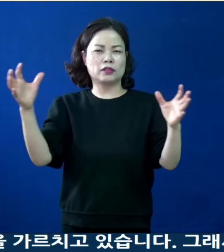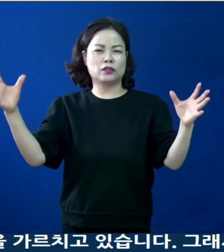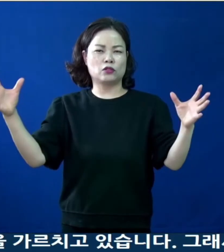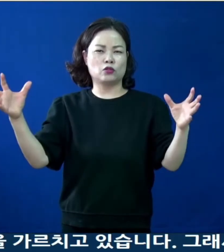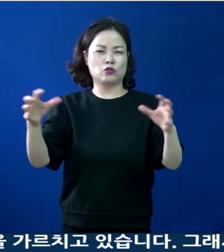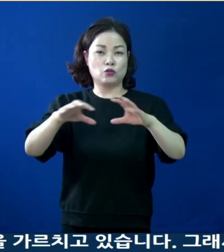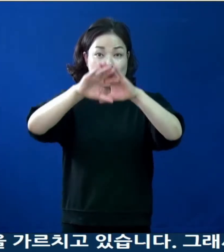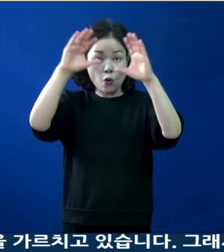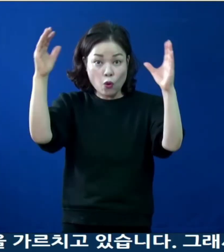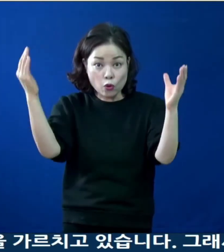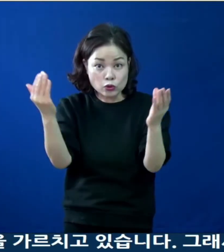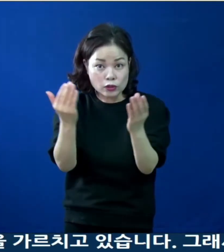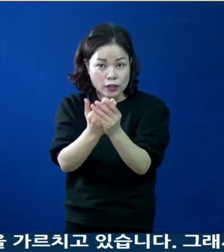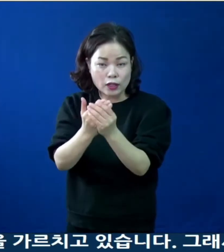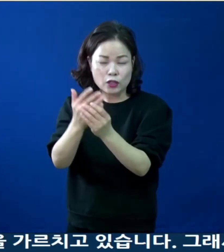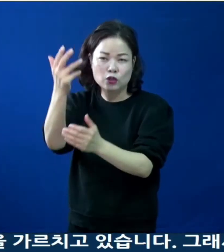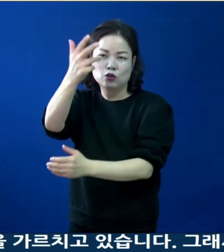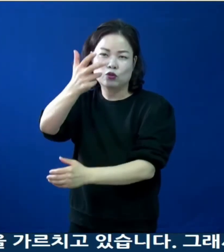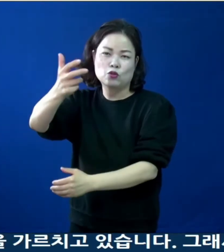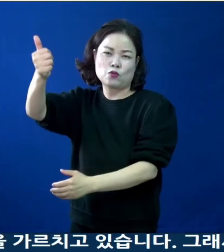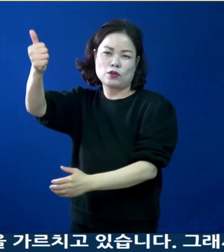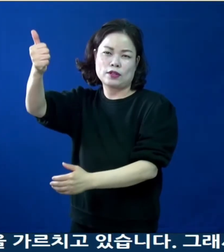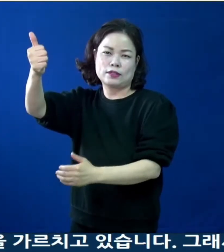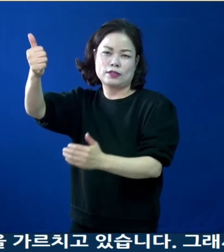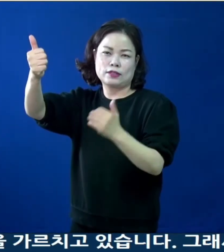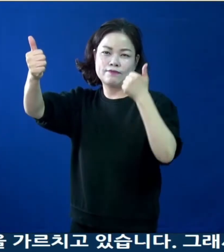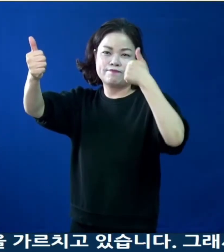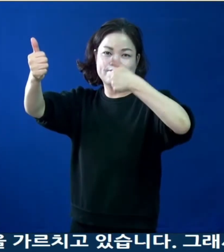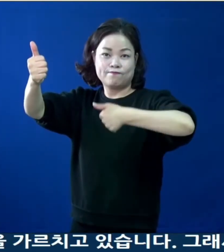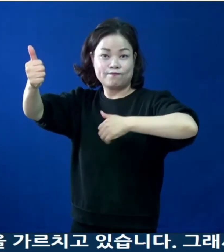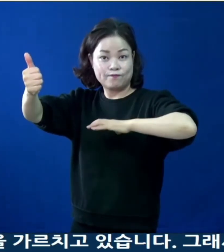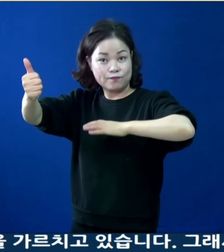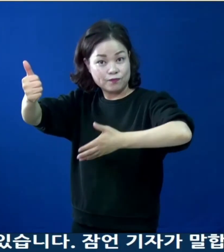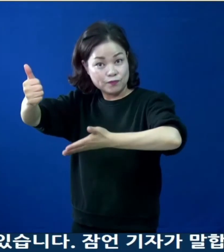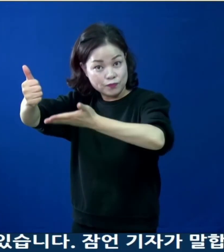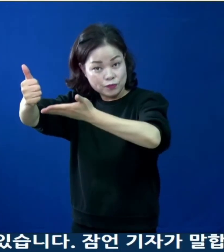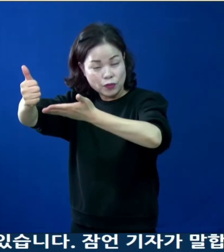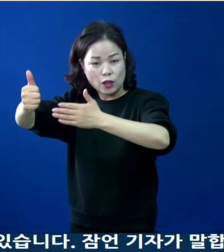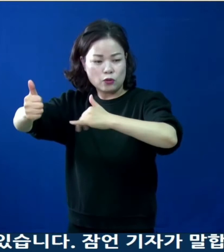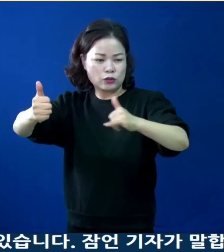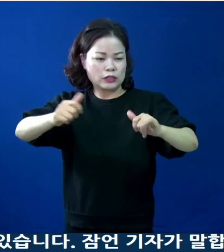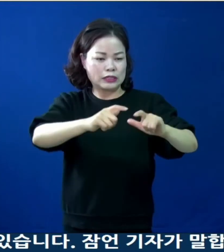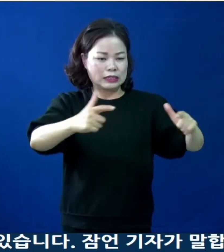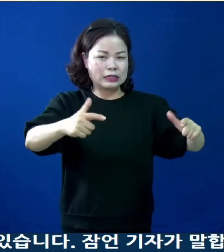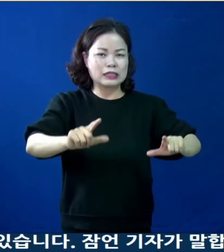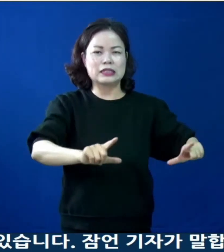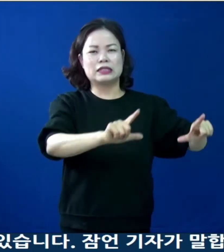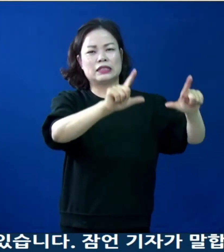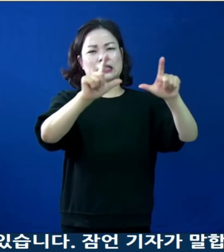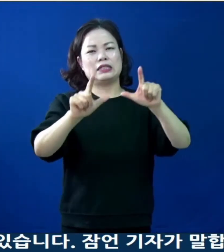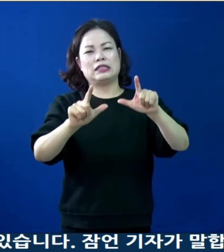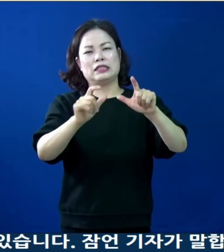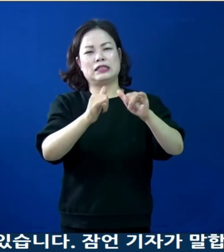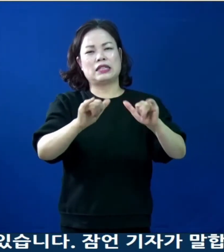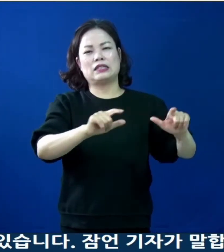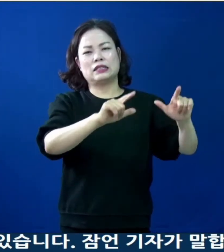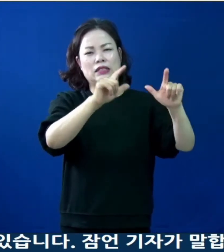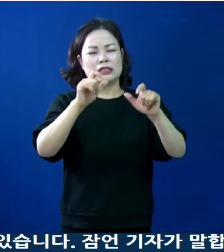총체가 여호와를 경외하는 것입니다. 이것이 우리가 인생에서 만나는 모든 문제를 해결하는